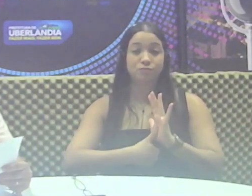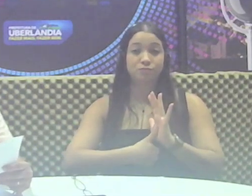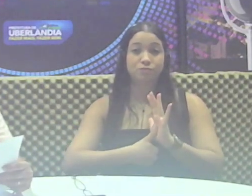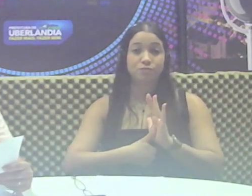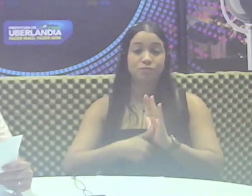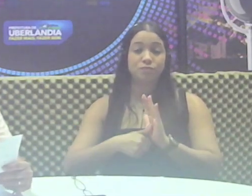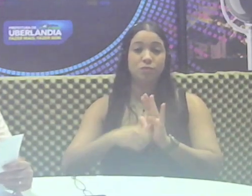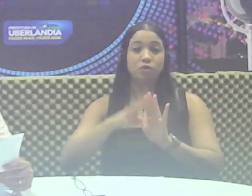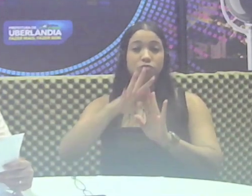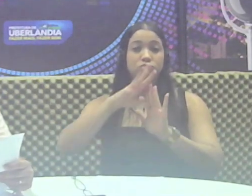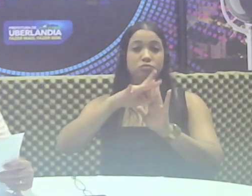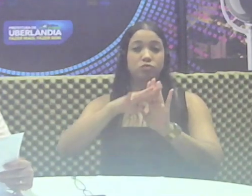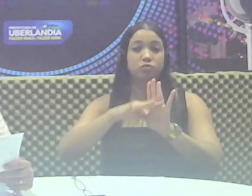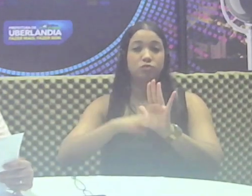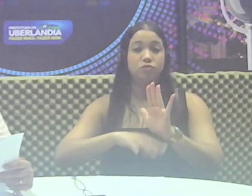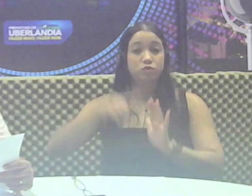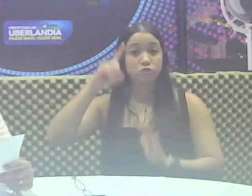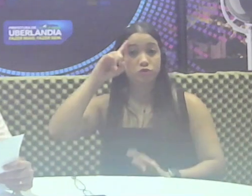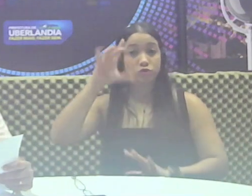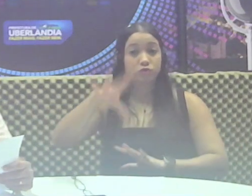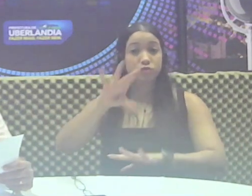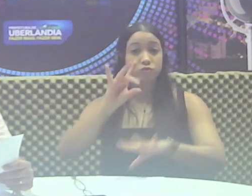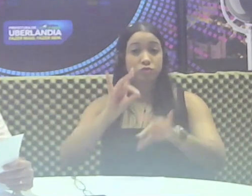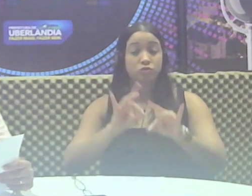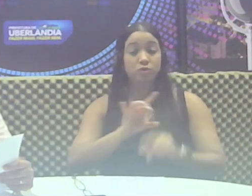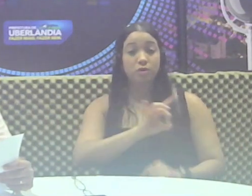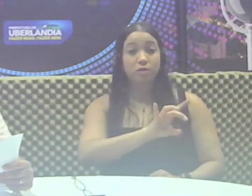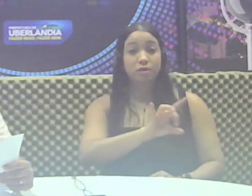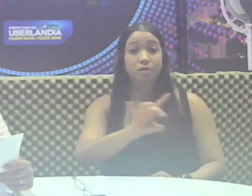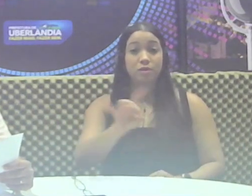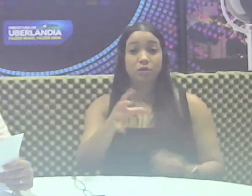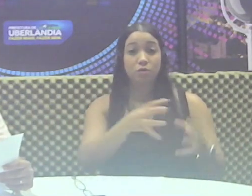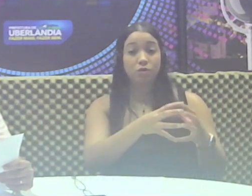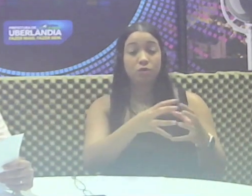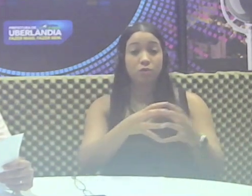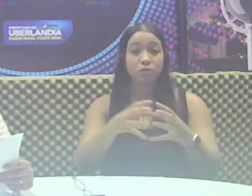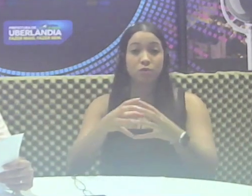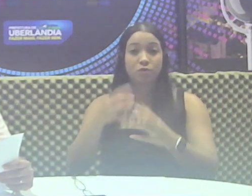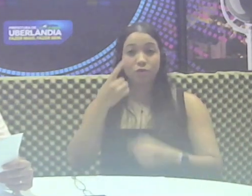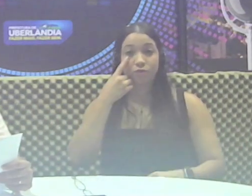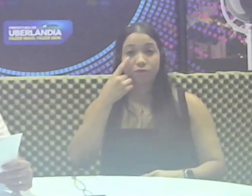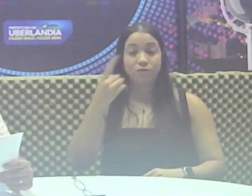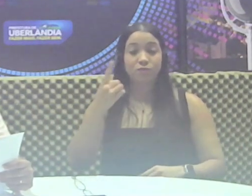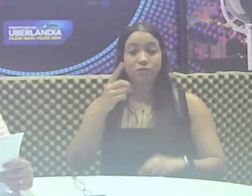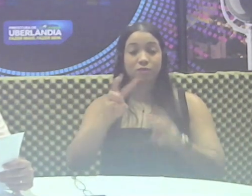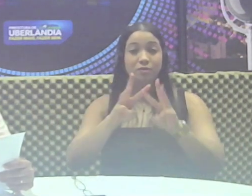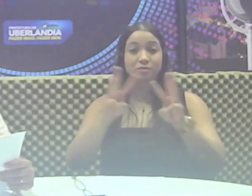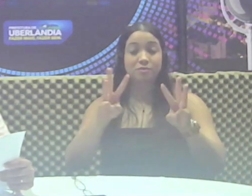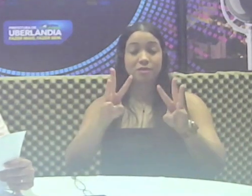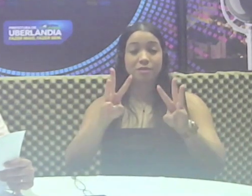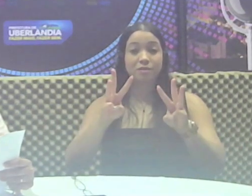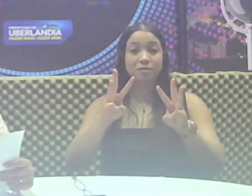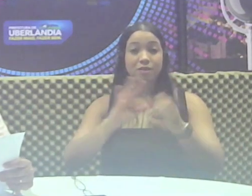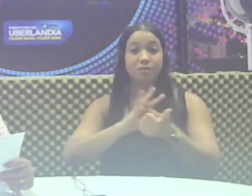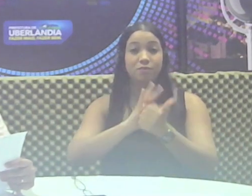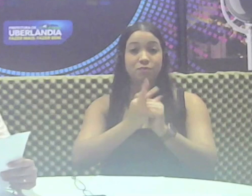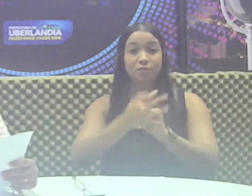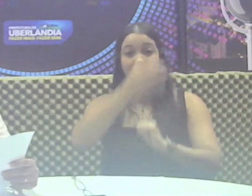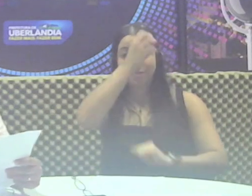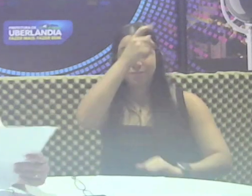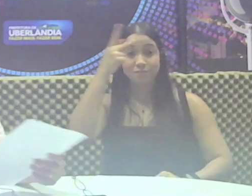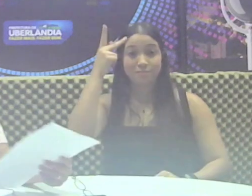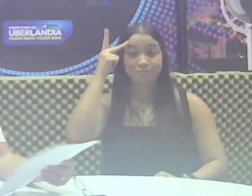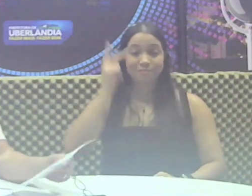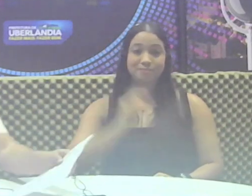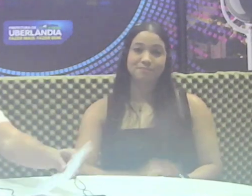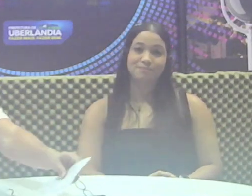cronograma completo com a data de seleção para cada categoria pode ser conferido na página da FUTEL, no portal da Prefeitura de